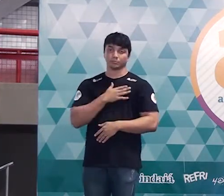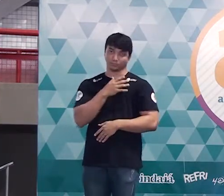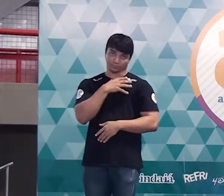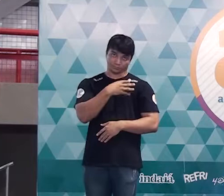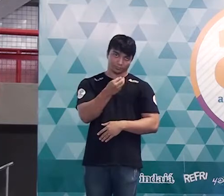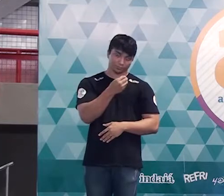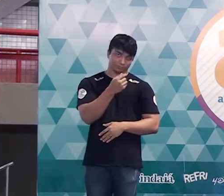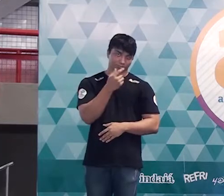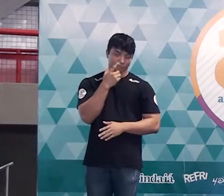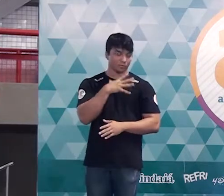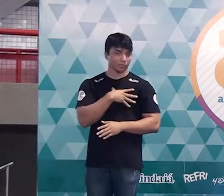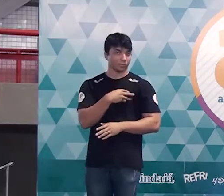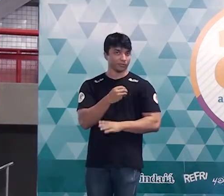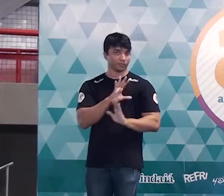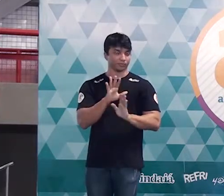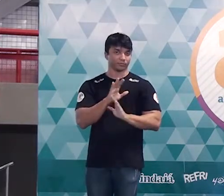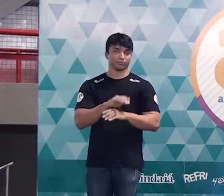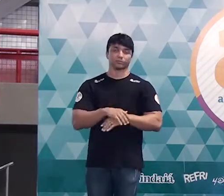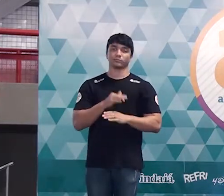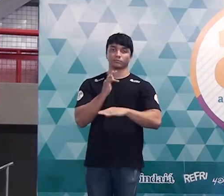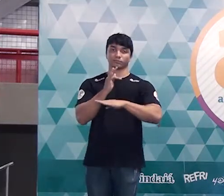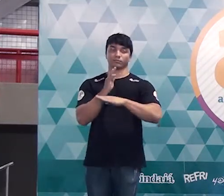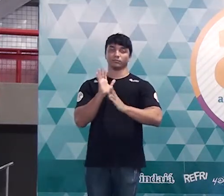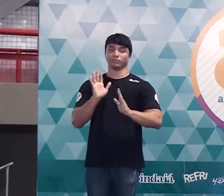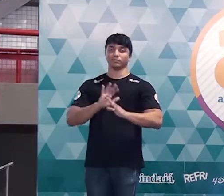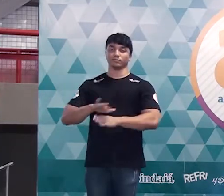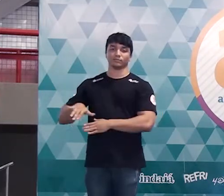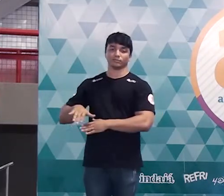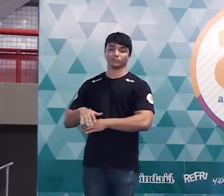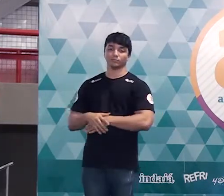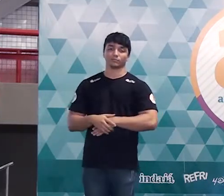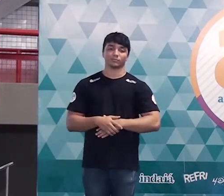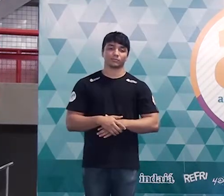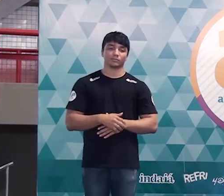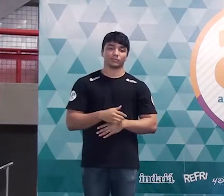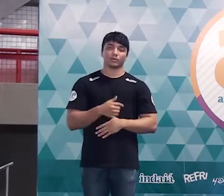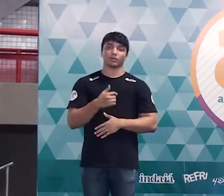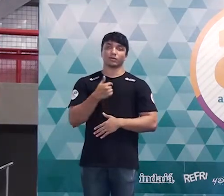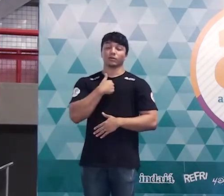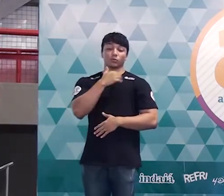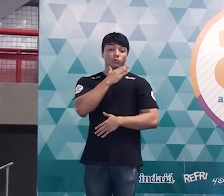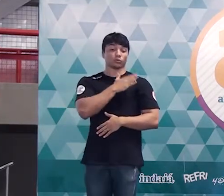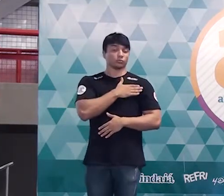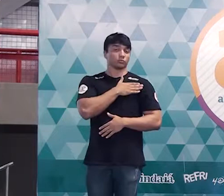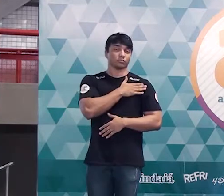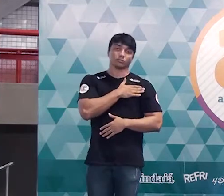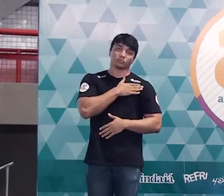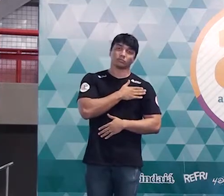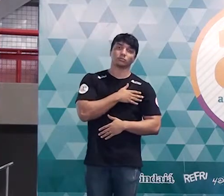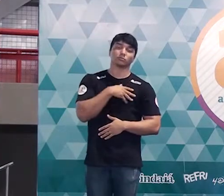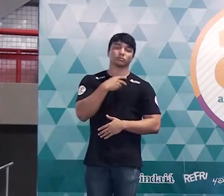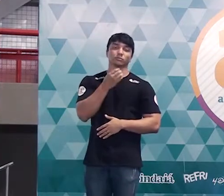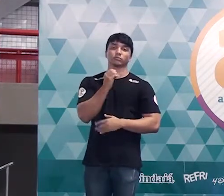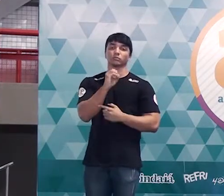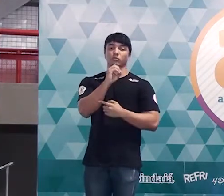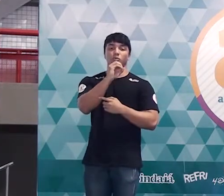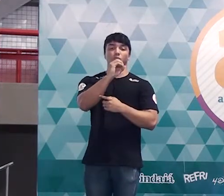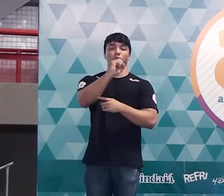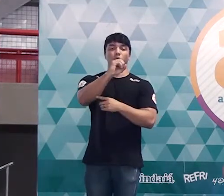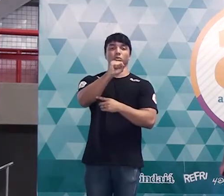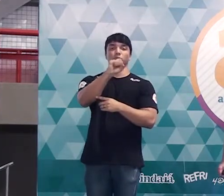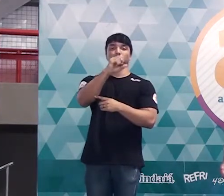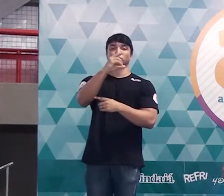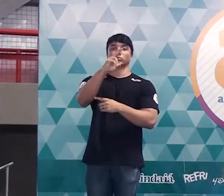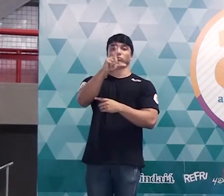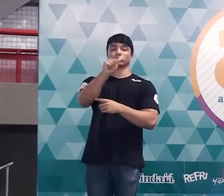filha. Ele não diz nem minha filha, que ele é formal, né? Eu gostaria de dar um ósculo